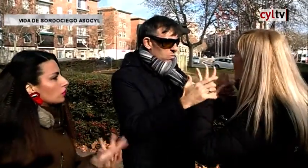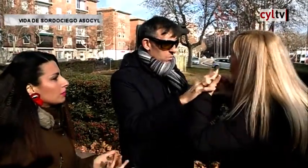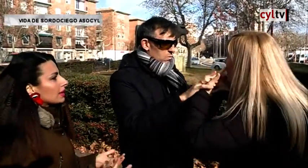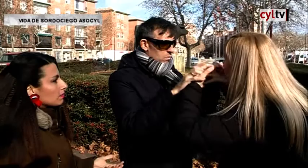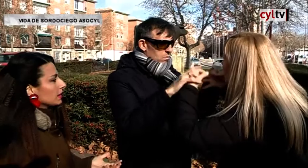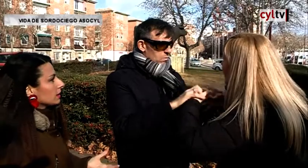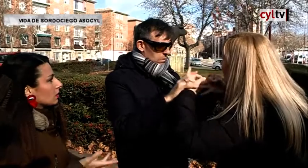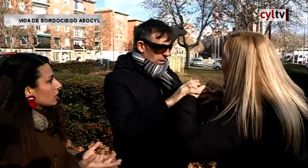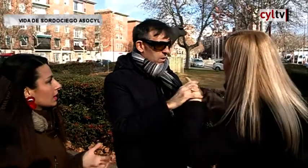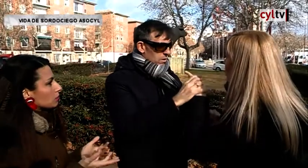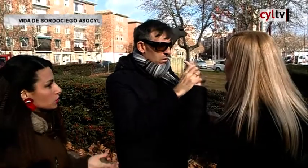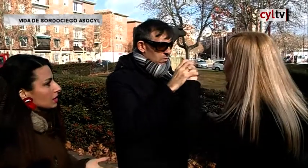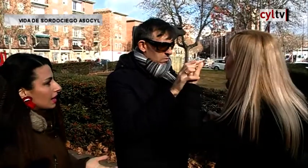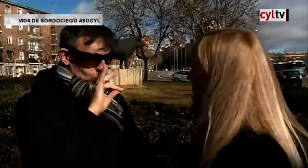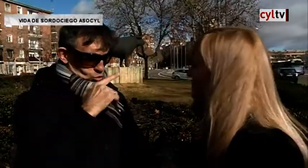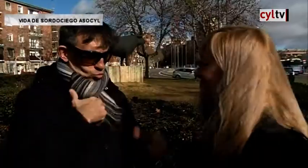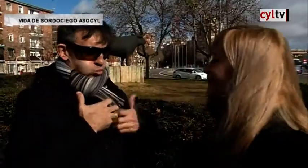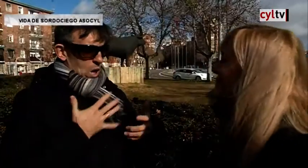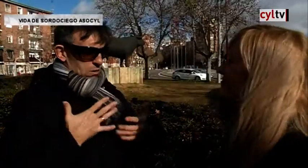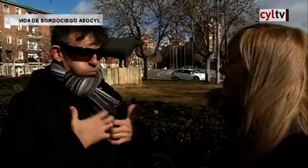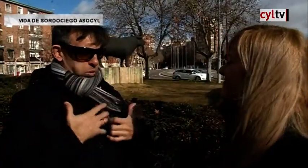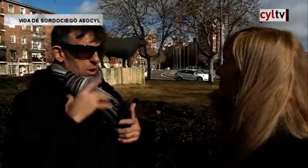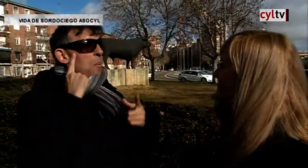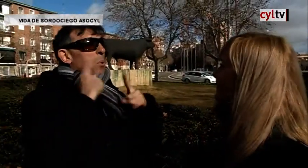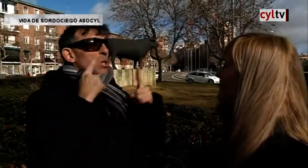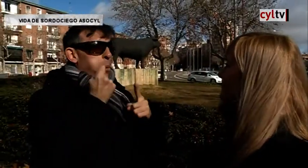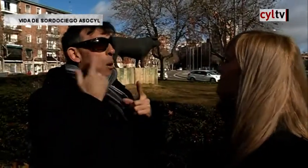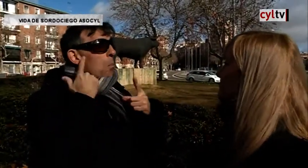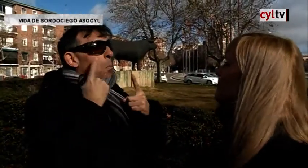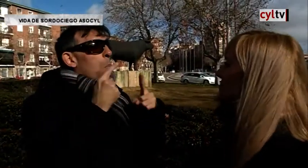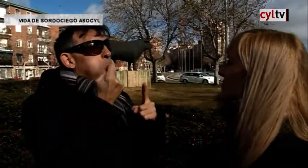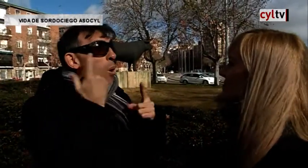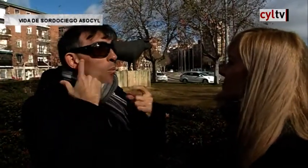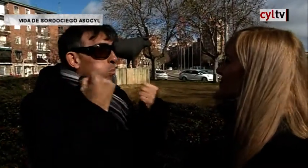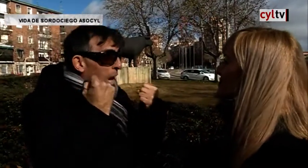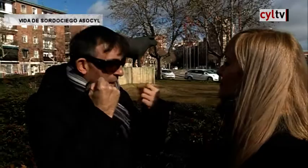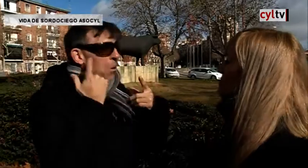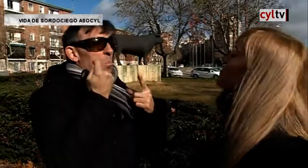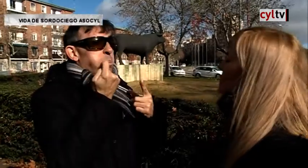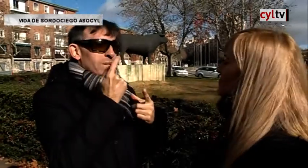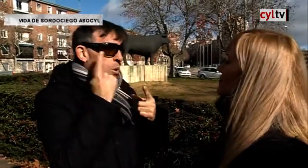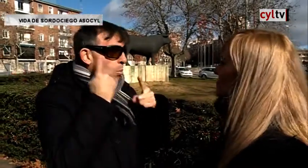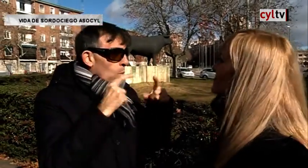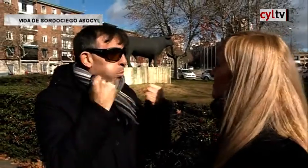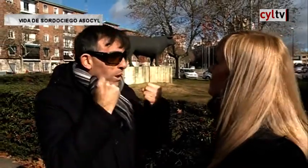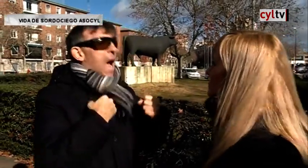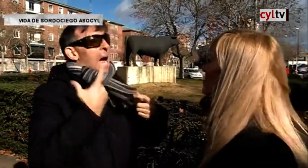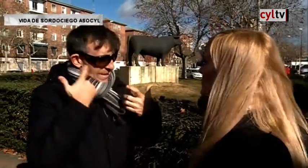forma también de oír la música. Sí, sí que es verdad que yo no la oigo, pero la siento, mi caja torácica, siento las